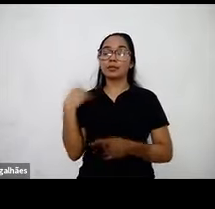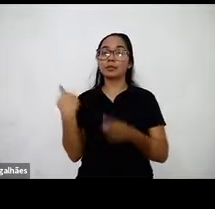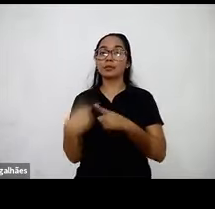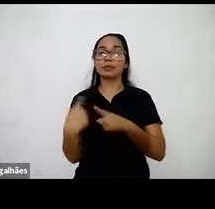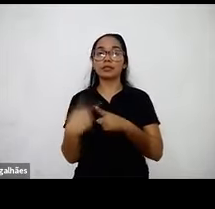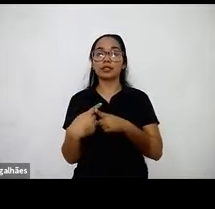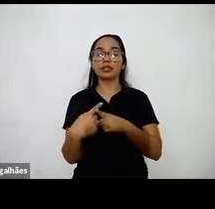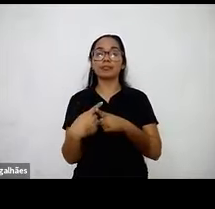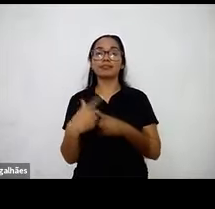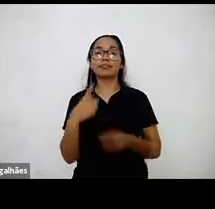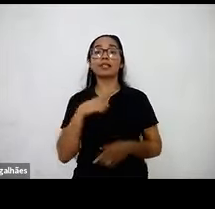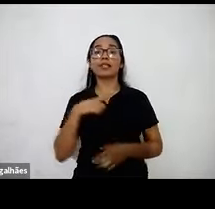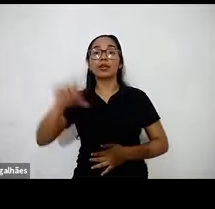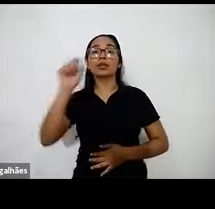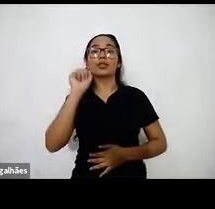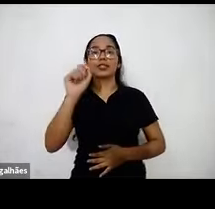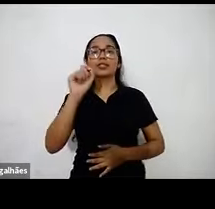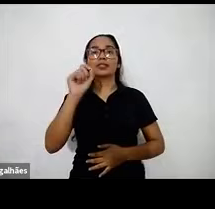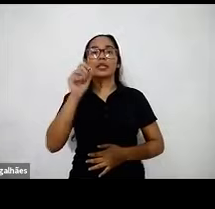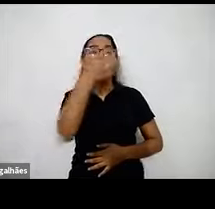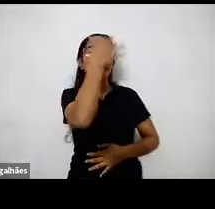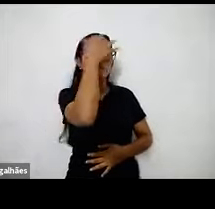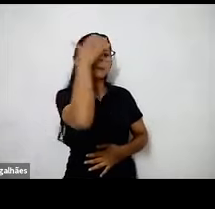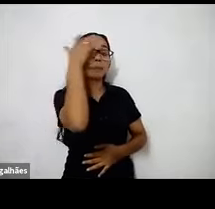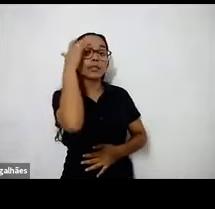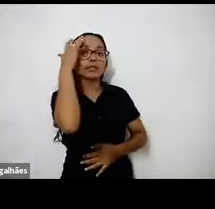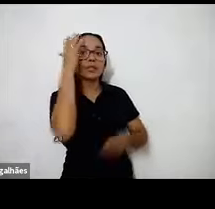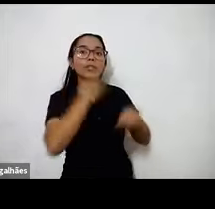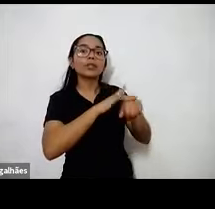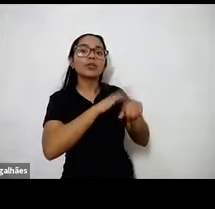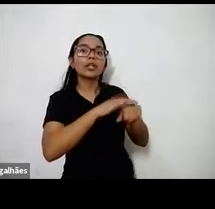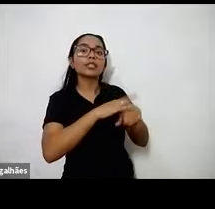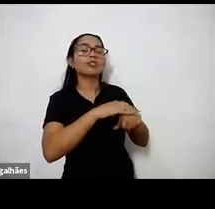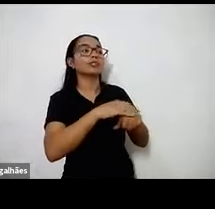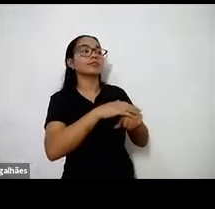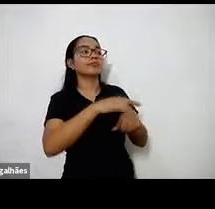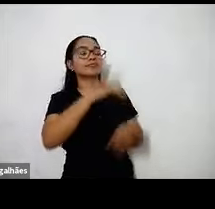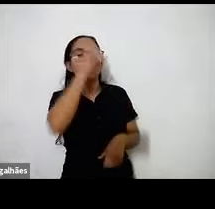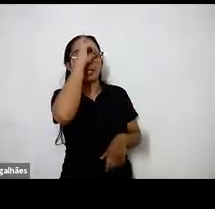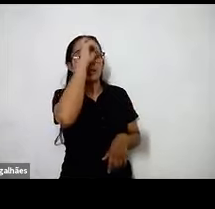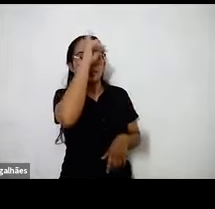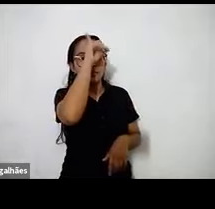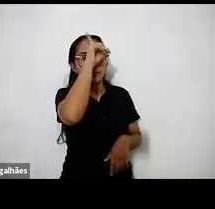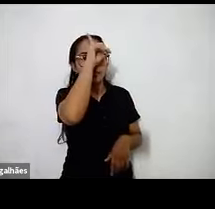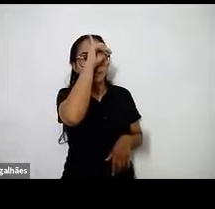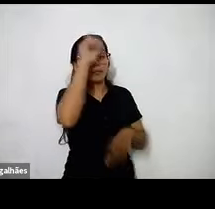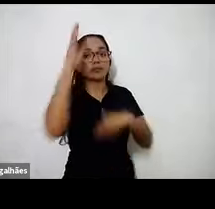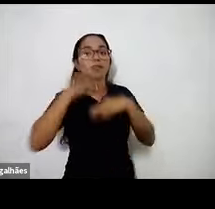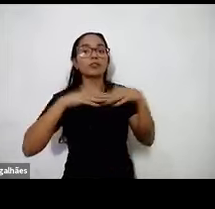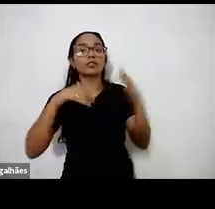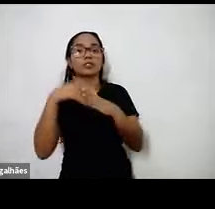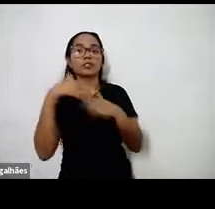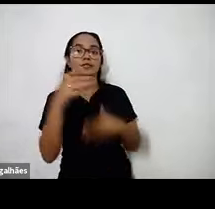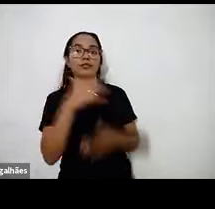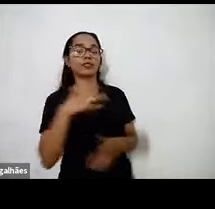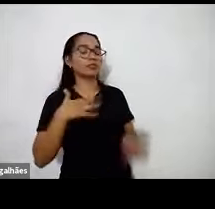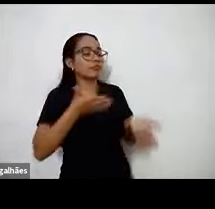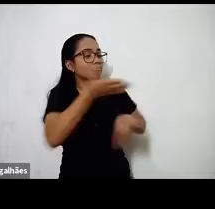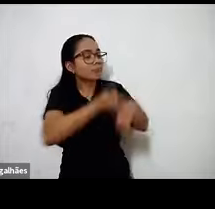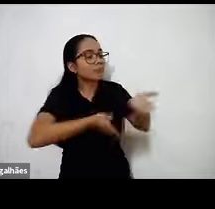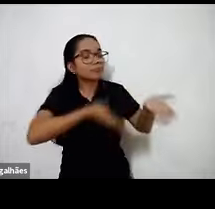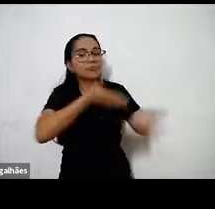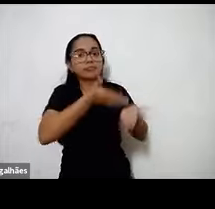alguém sendo atendido, acolhido e com a sua vida sendo protegida por um trabalhador ou uma trabalhadora do